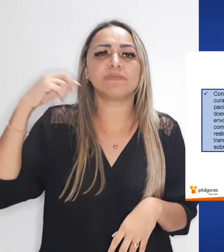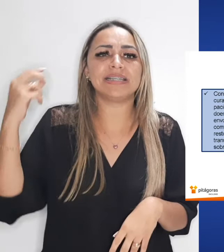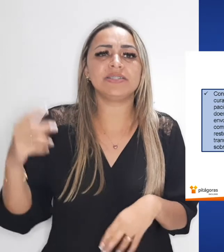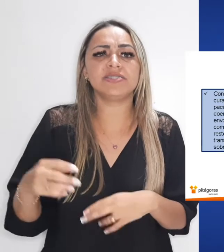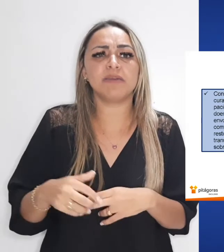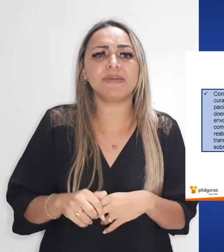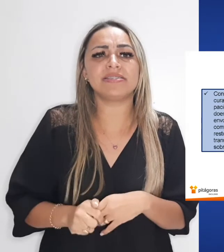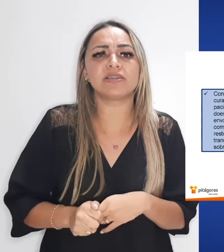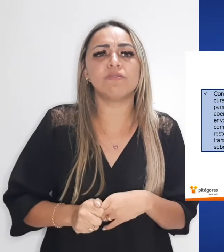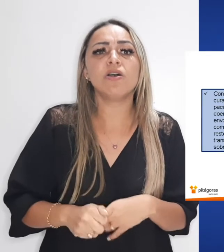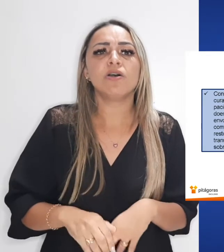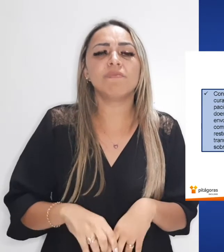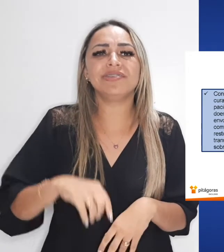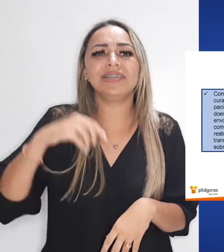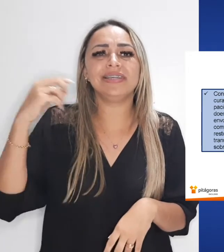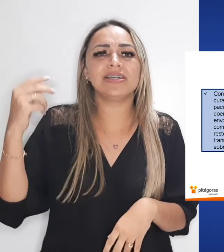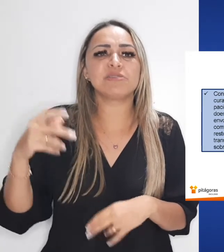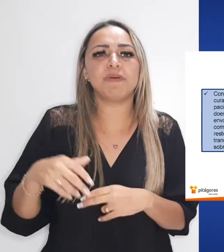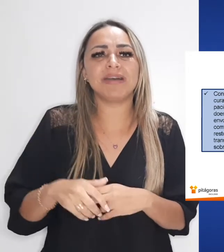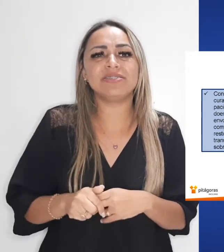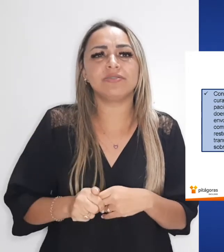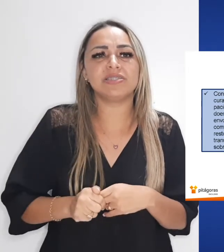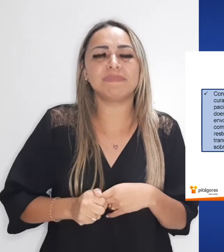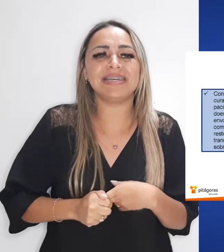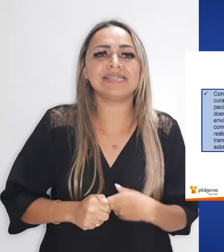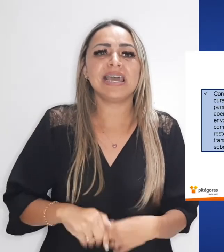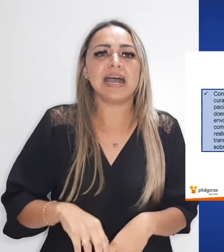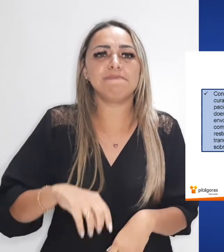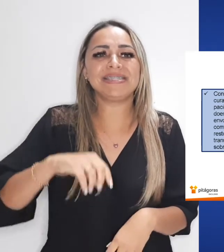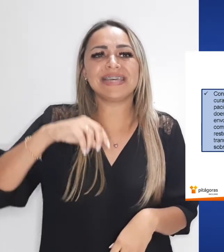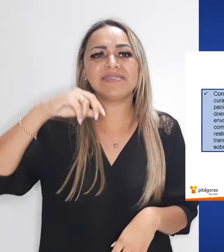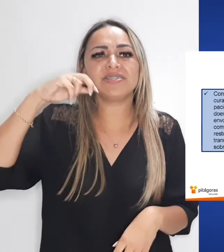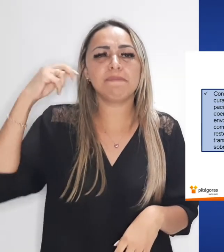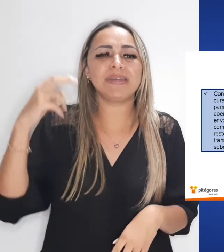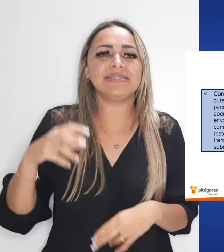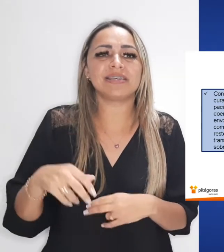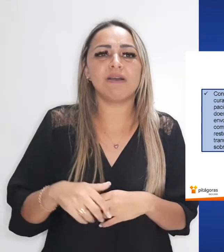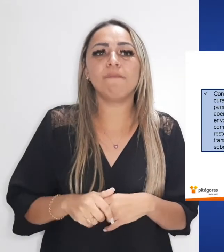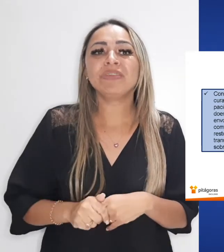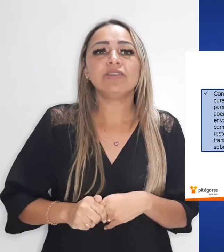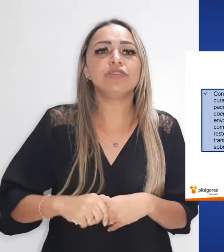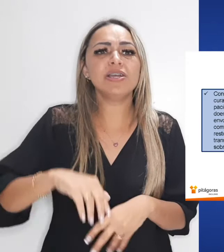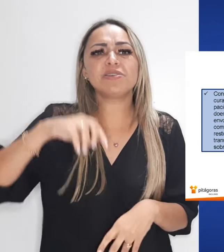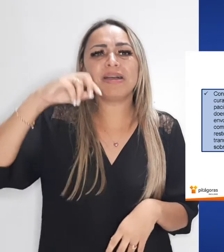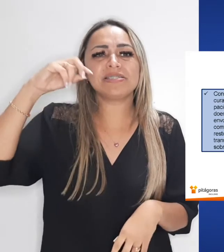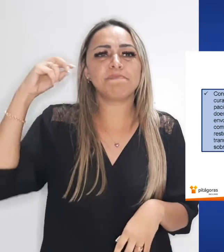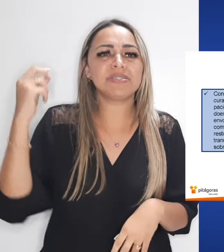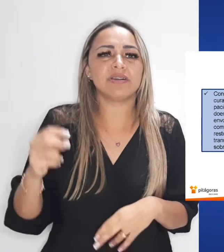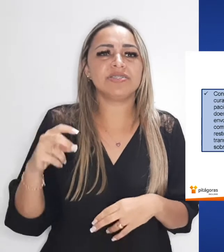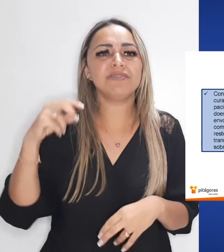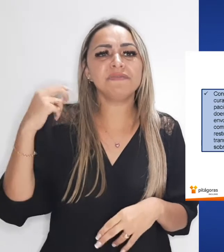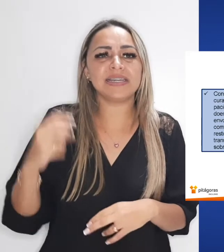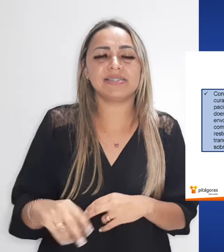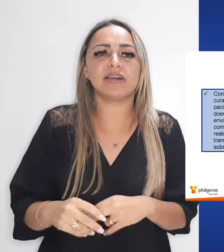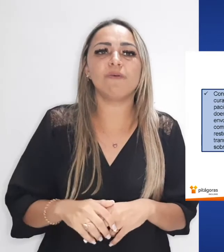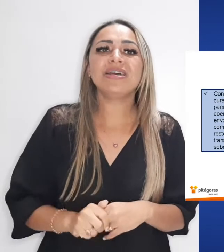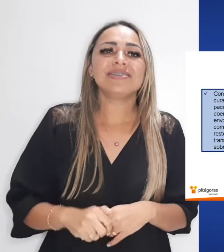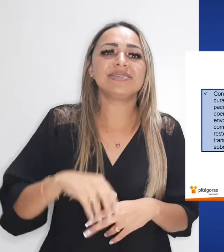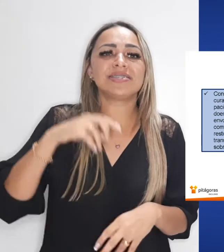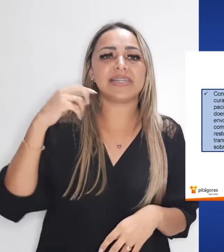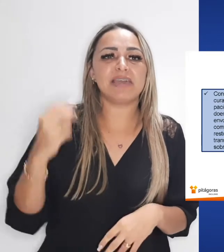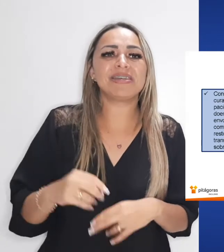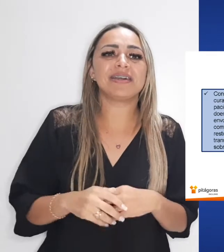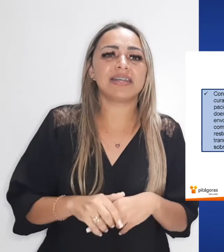Terceira, estomatite de repetição ou monilias por mais de 2 meses. Abscesso de repetição. 2 ou mais episódios de